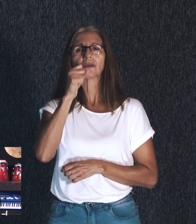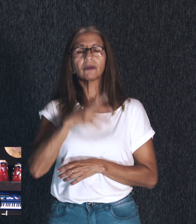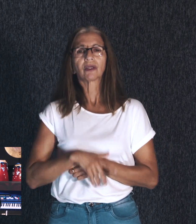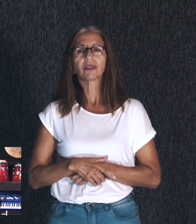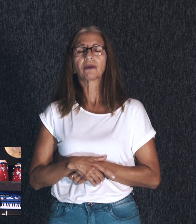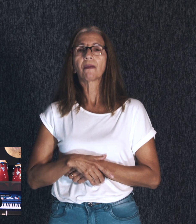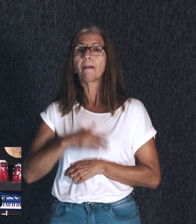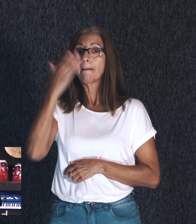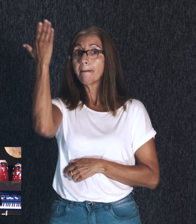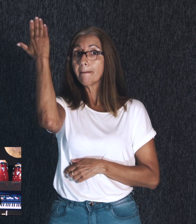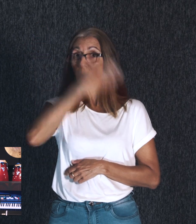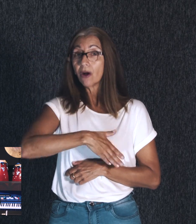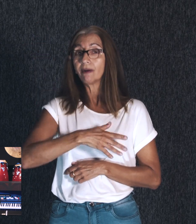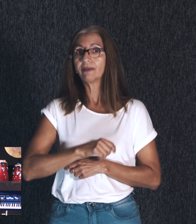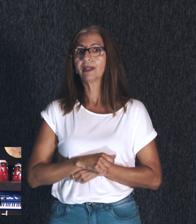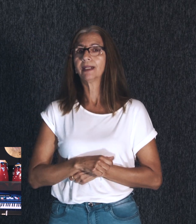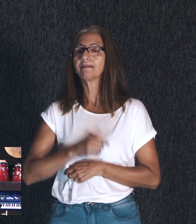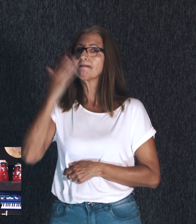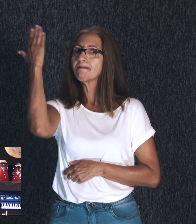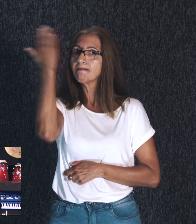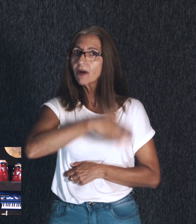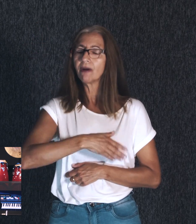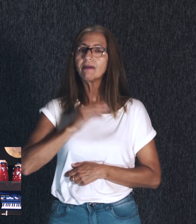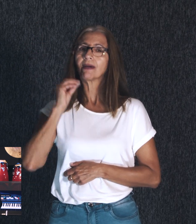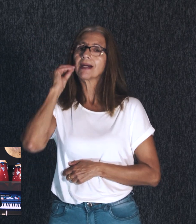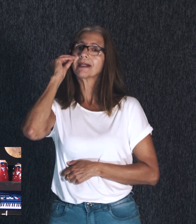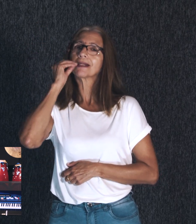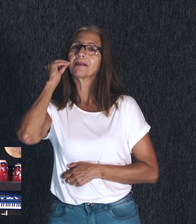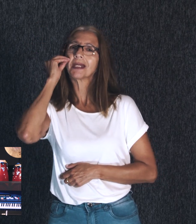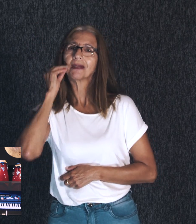vede. Provai e vede que o Senhor é bom.